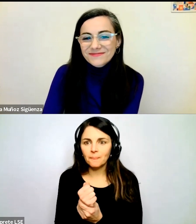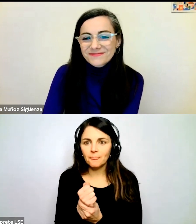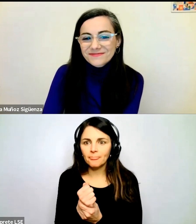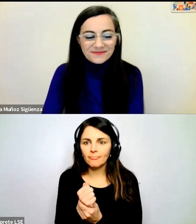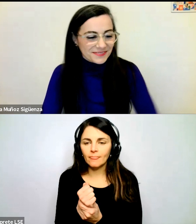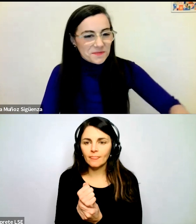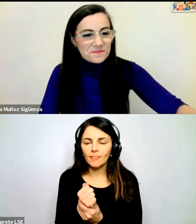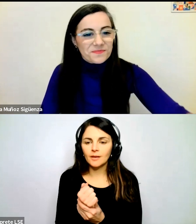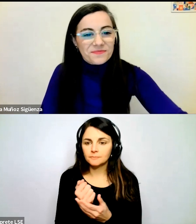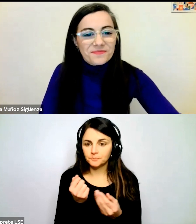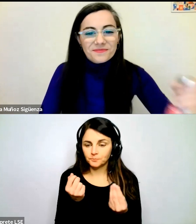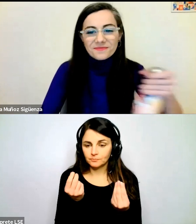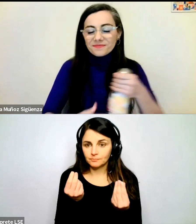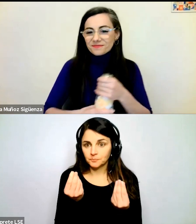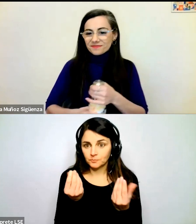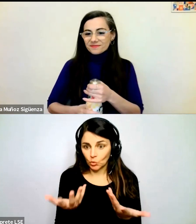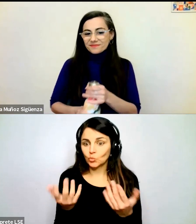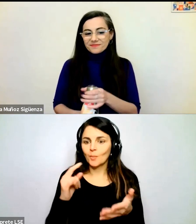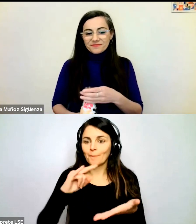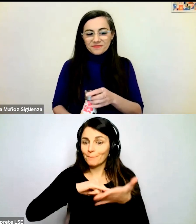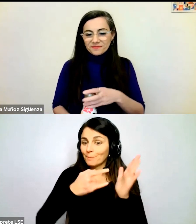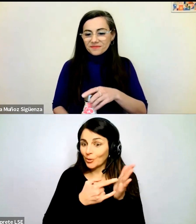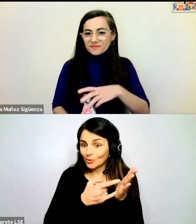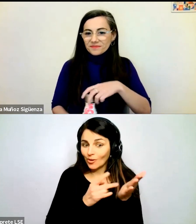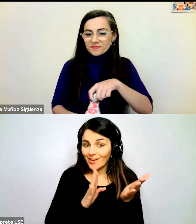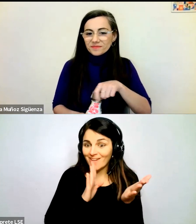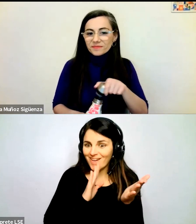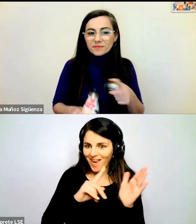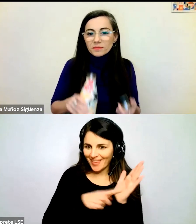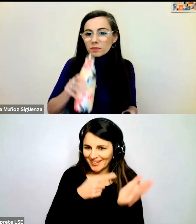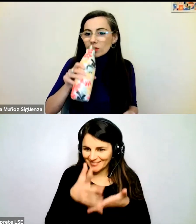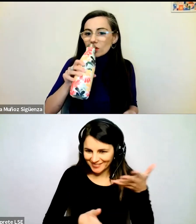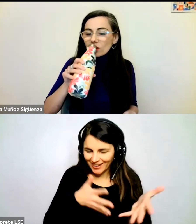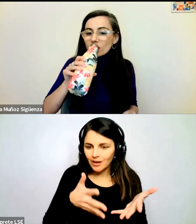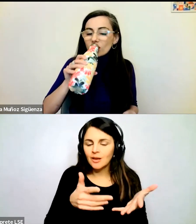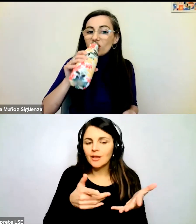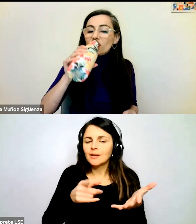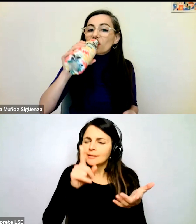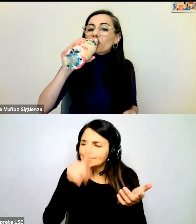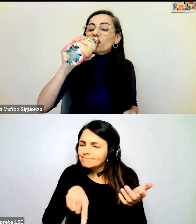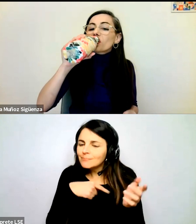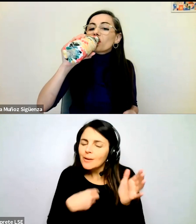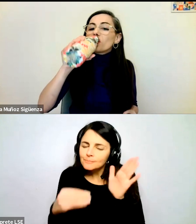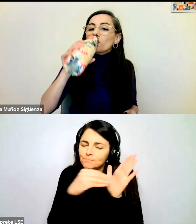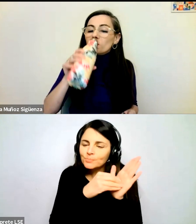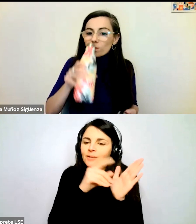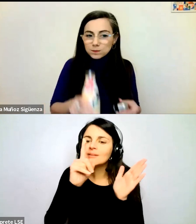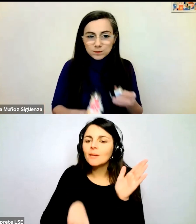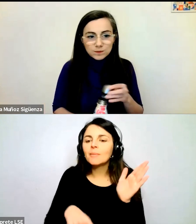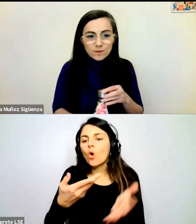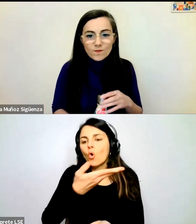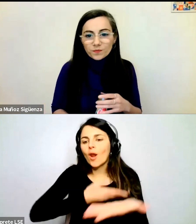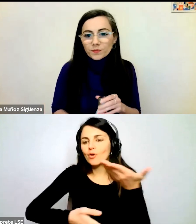dentro de este proyecto estaba también el establecer una colaboración con el Colegio de Abogados de